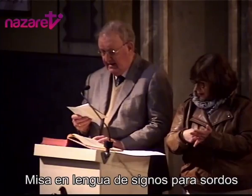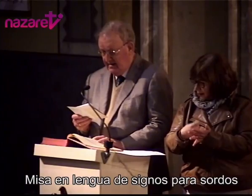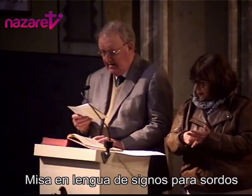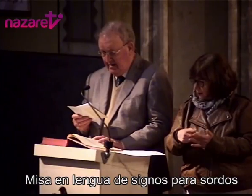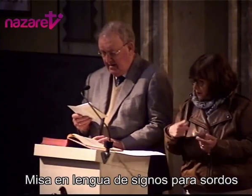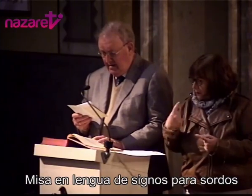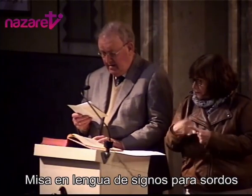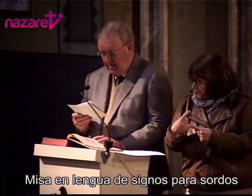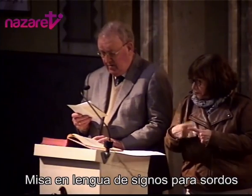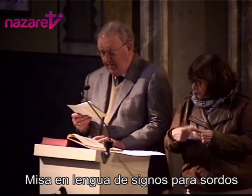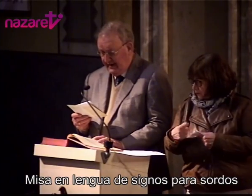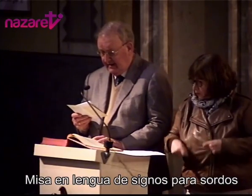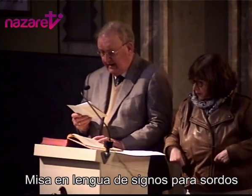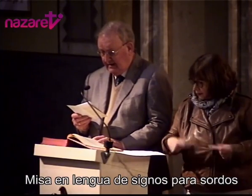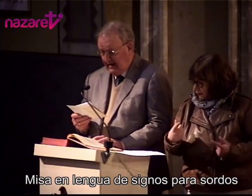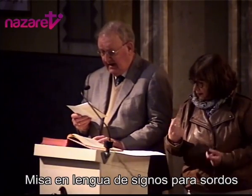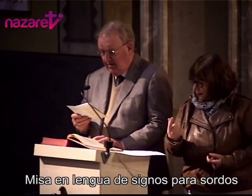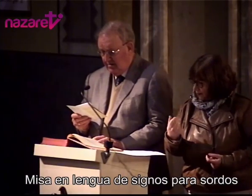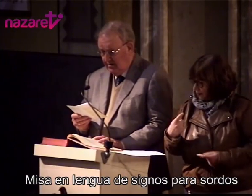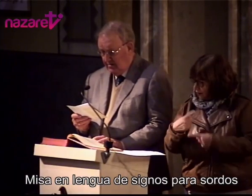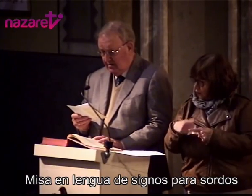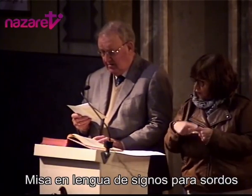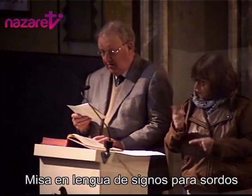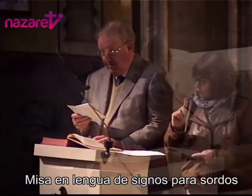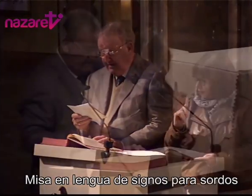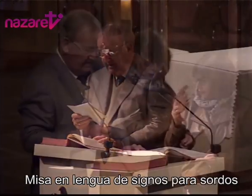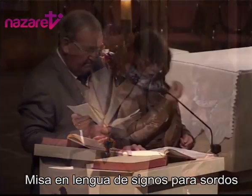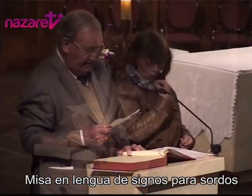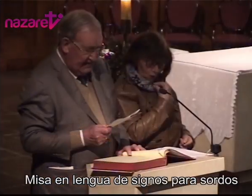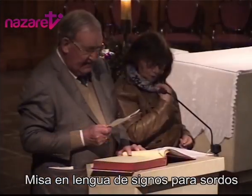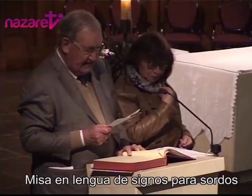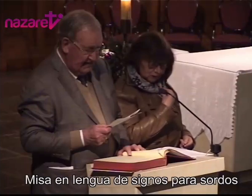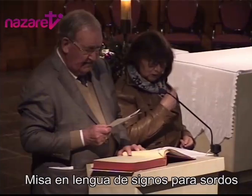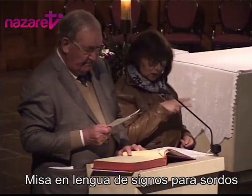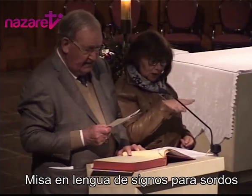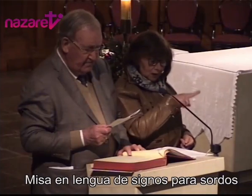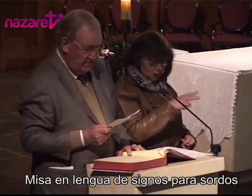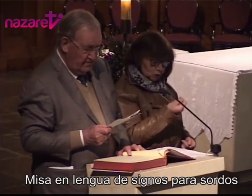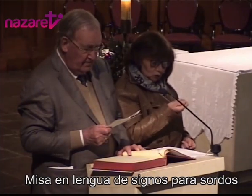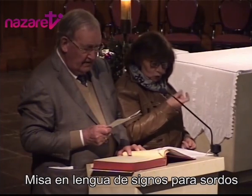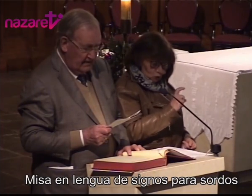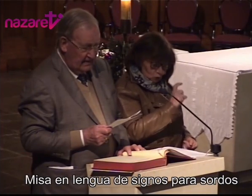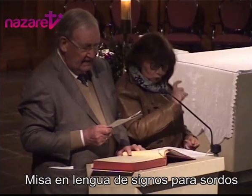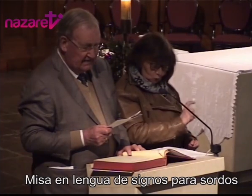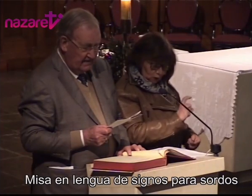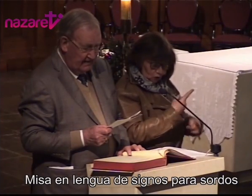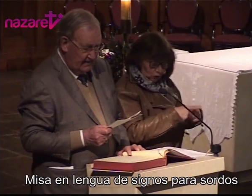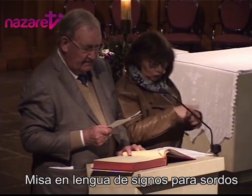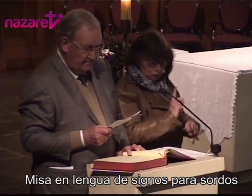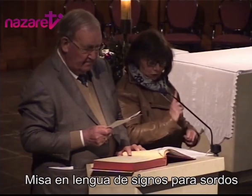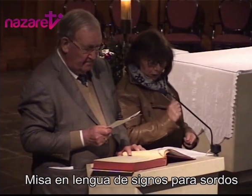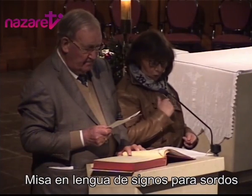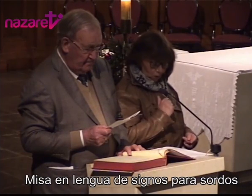Venid, comprad trigo, comed sin pagar vino y leche de